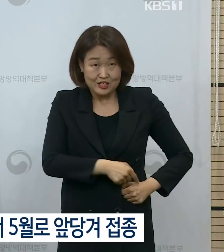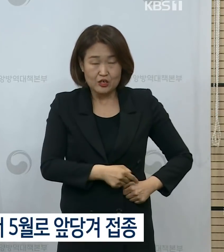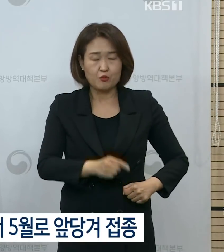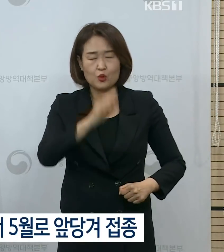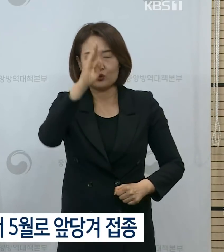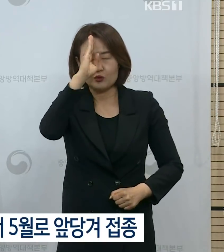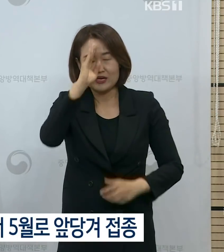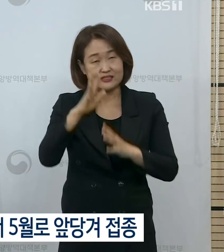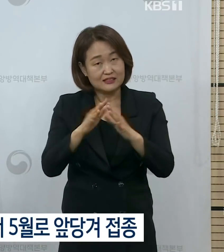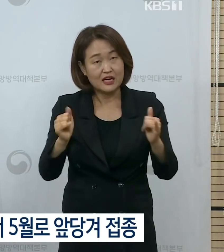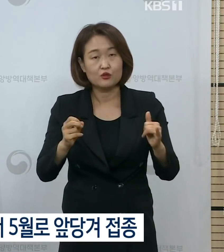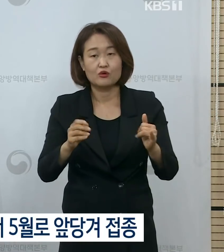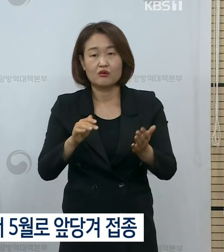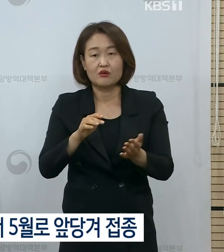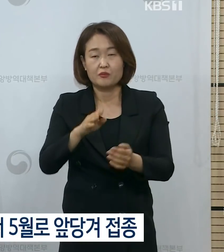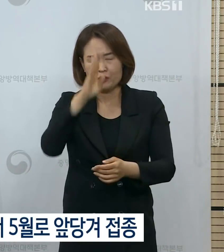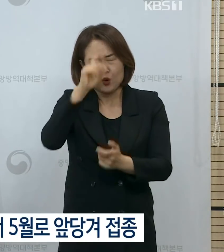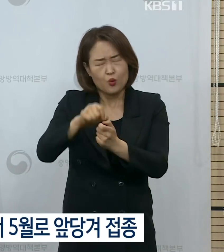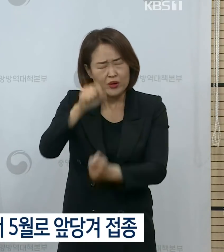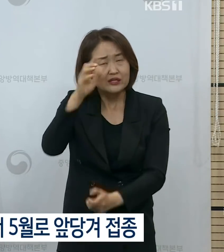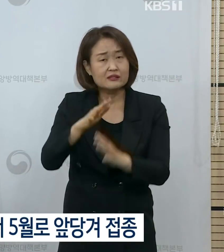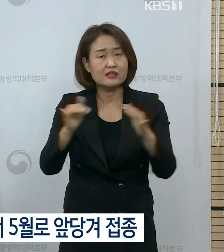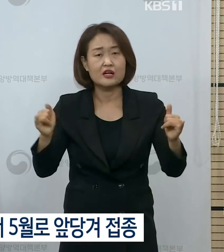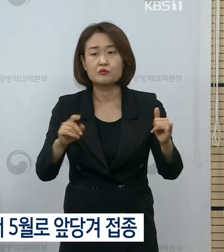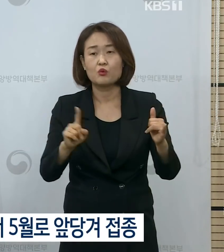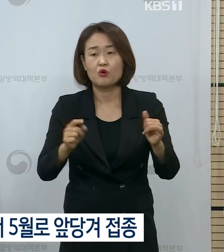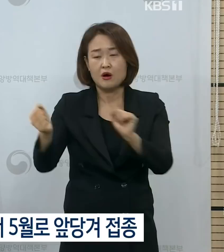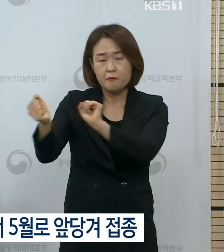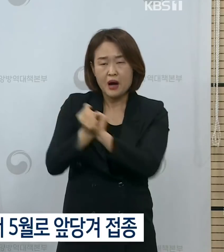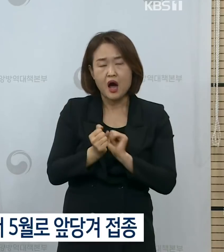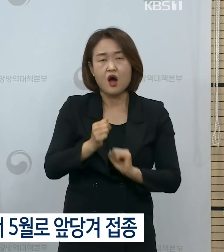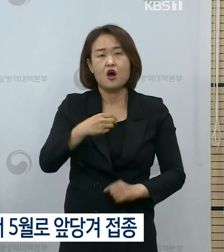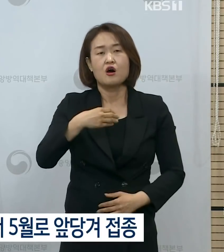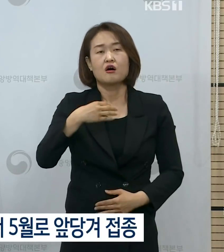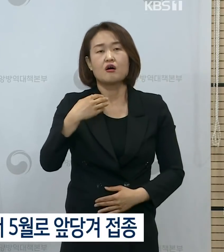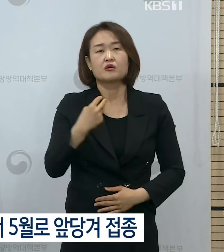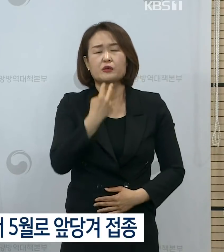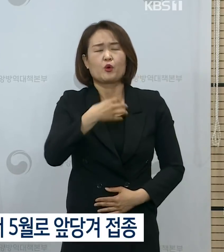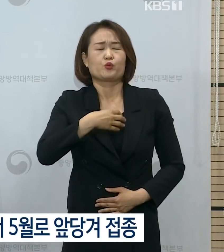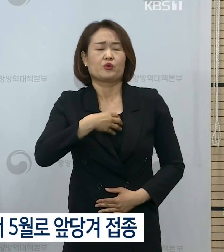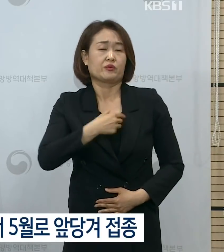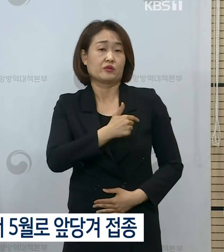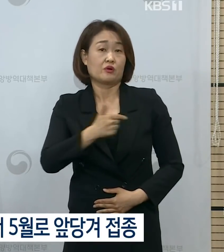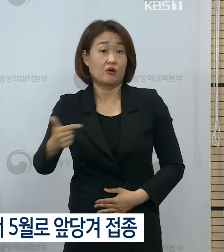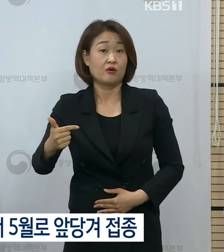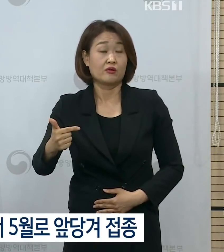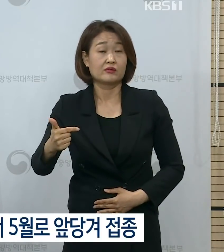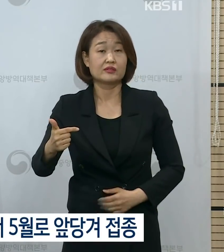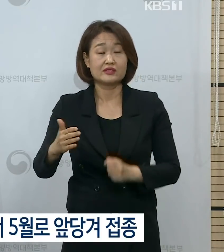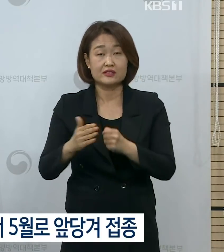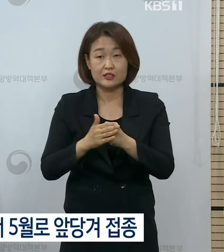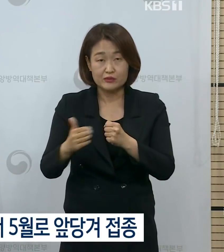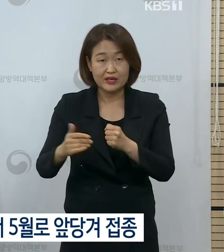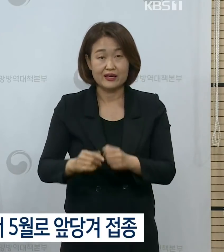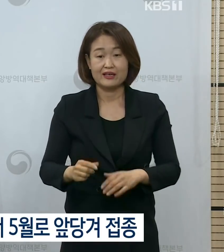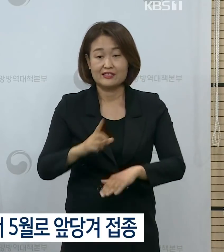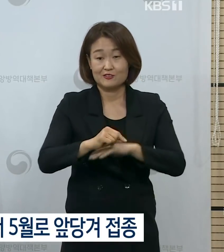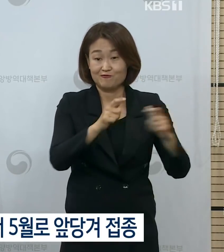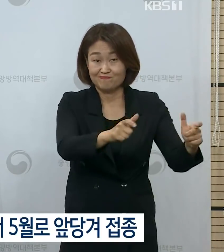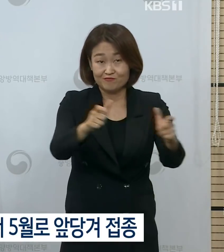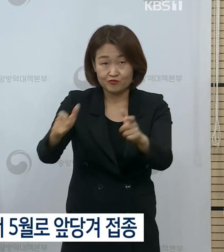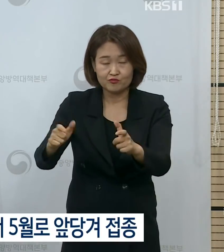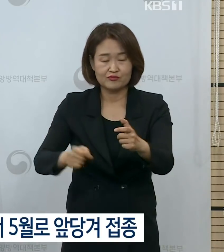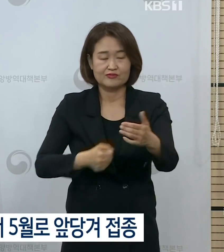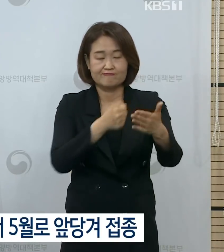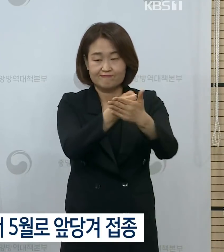환자에 대해서는 확진 시 중증 위험도가 높고 방역상의 필요성을 고려해서 시군구별로